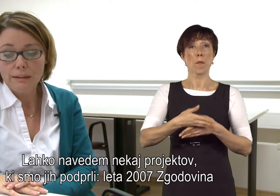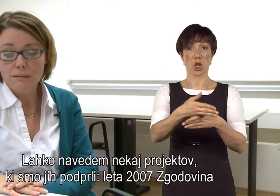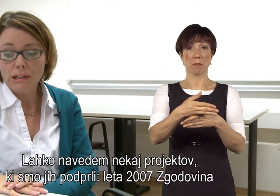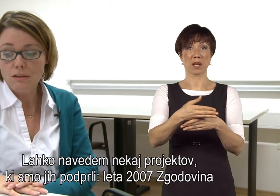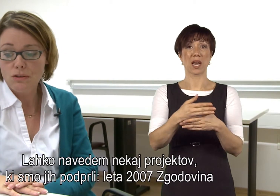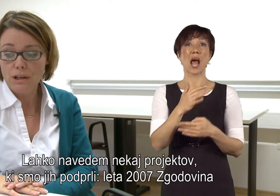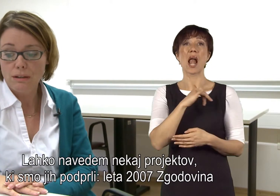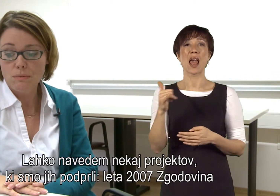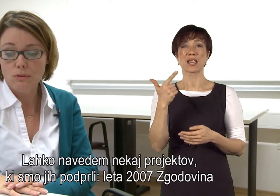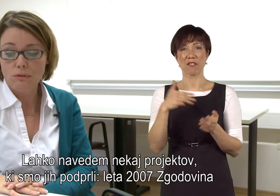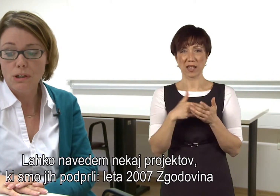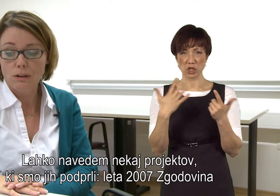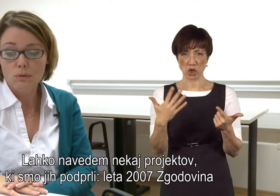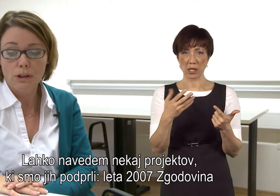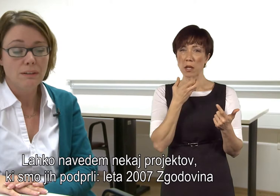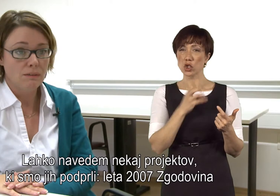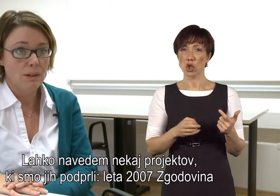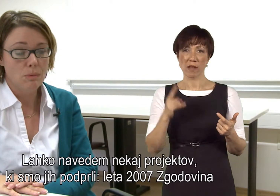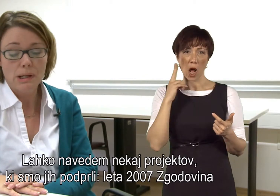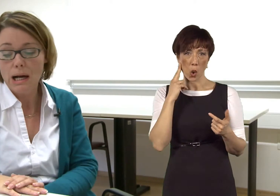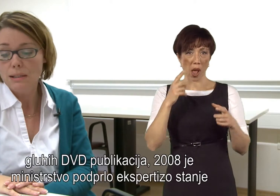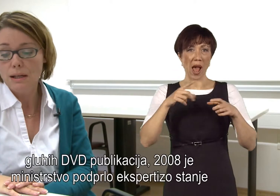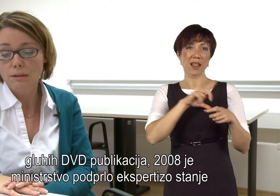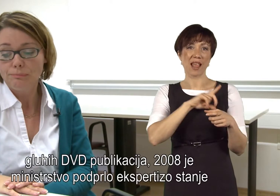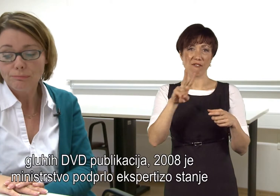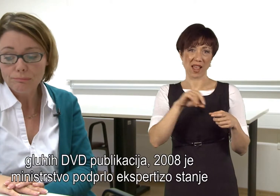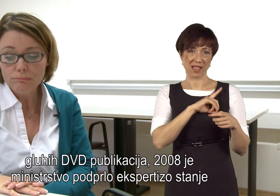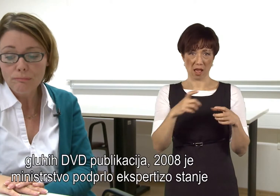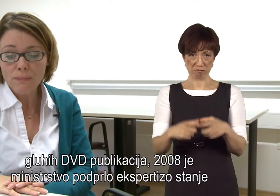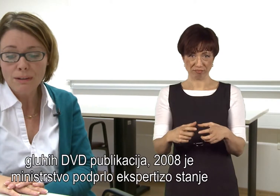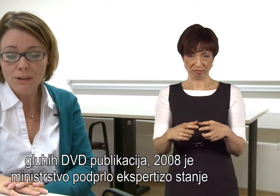podprli. Leta 2007 zgodovina gluhih DVD publikacija,